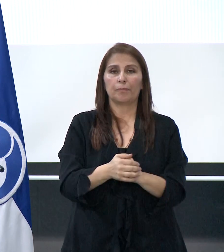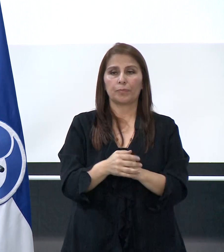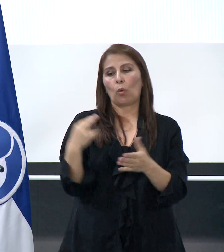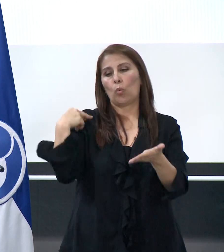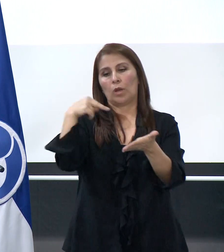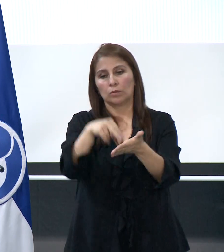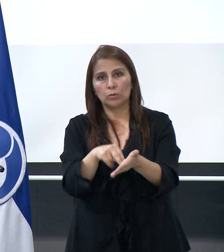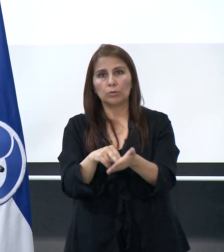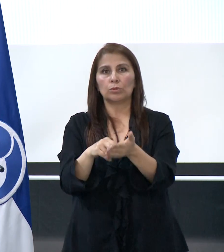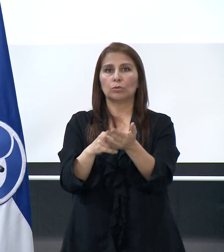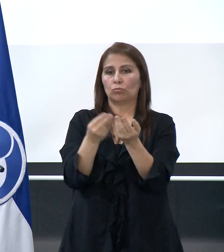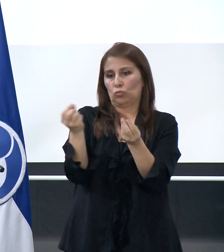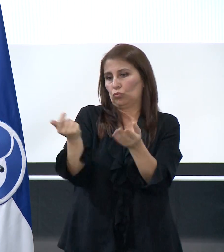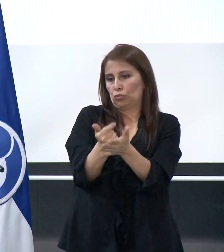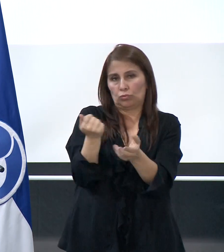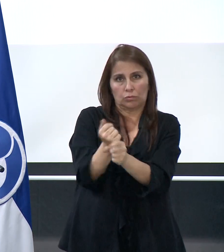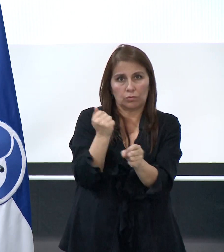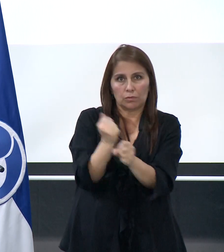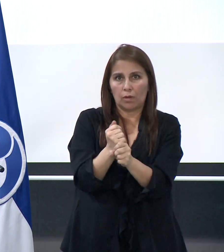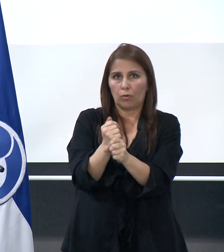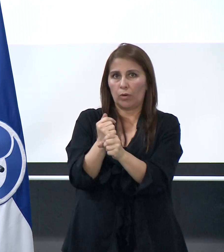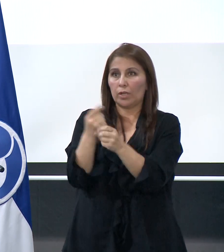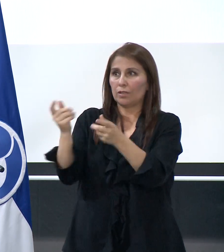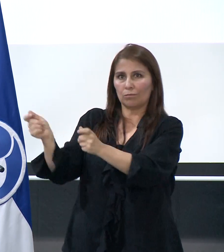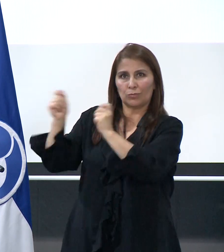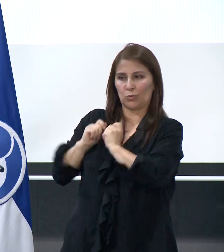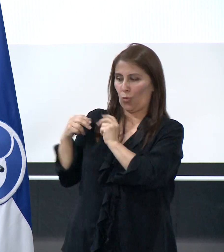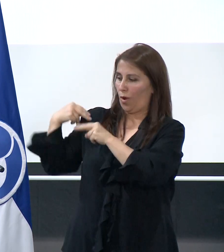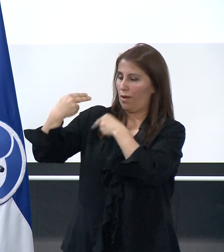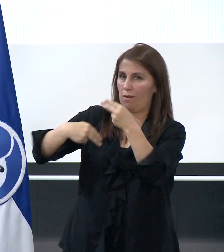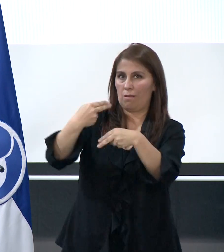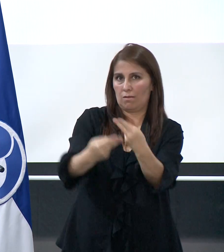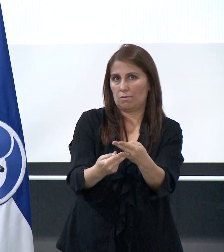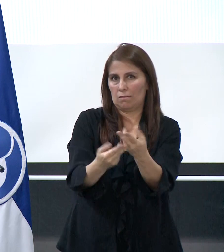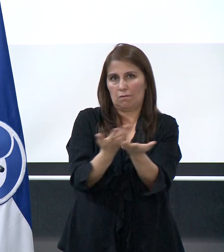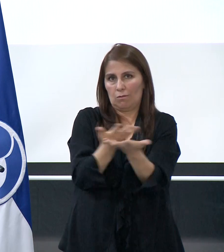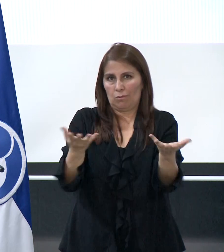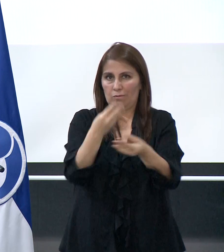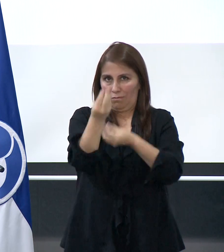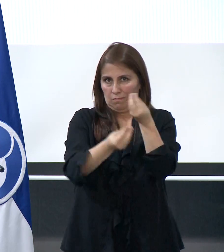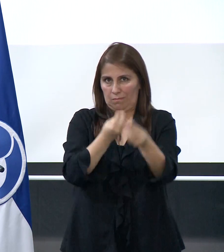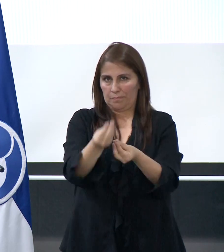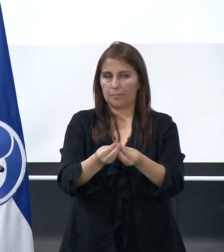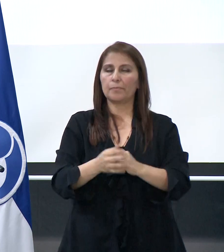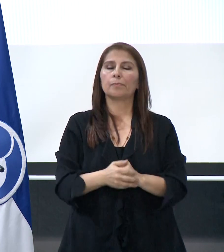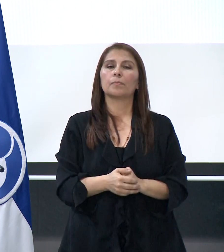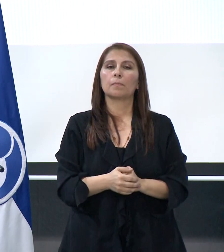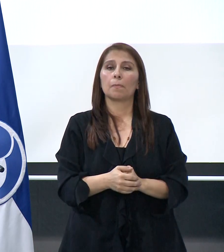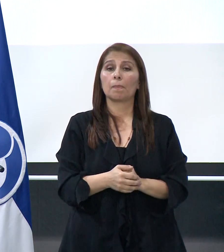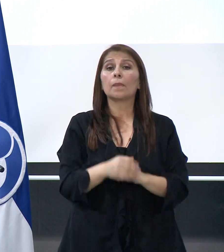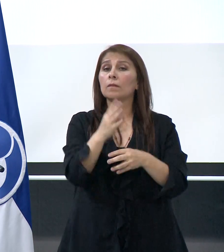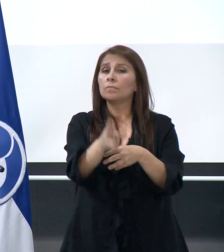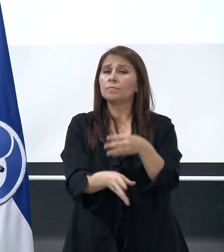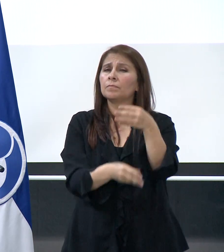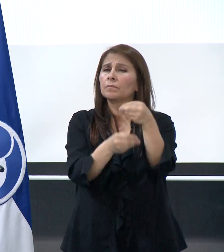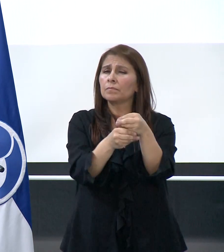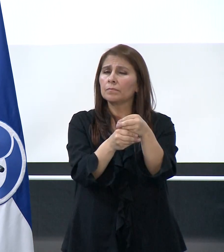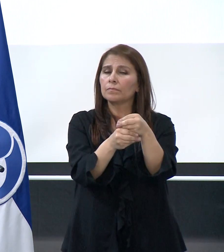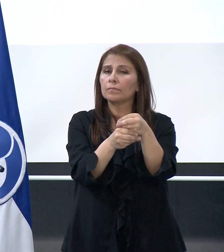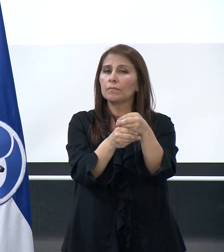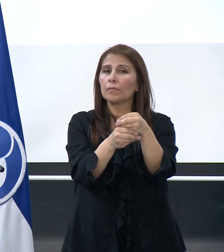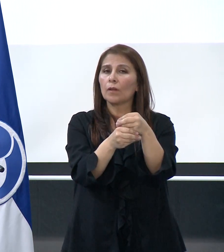obras su legado en una fecha relevante de su biografía o de su producción además junto a